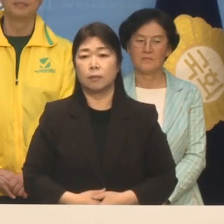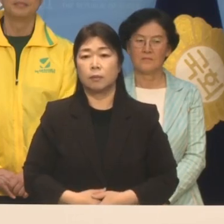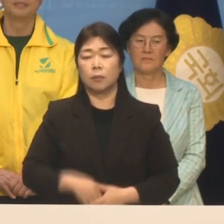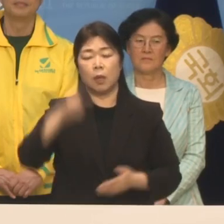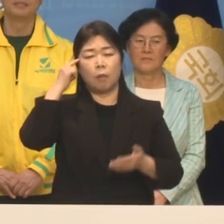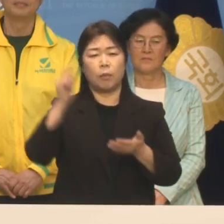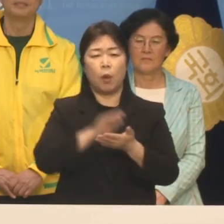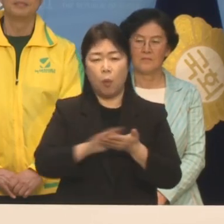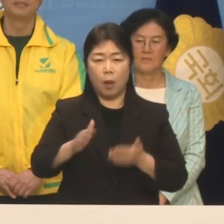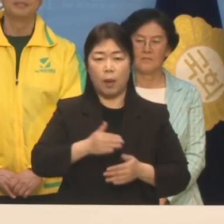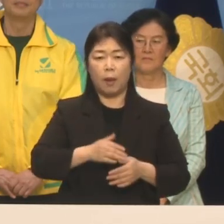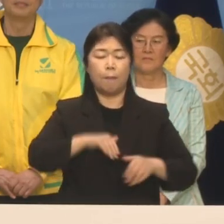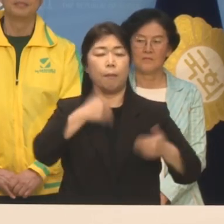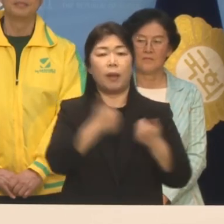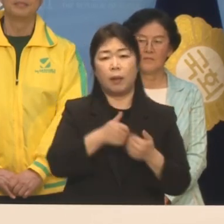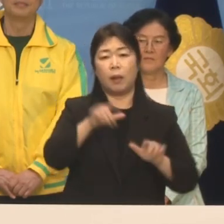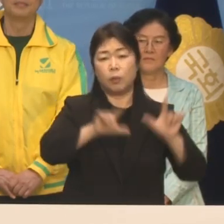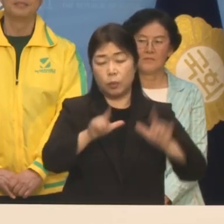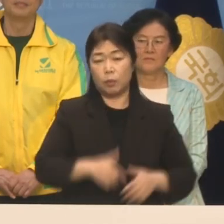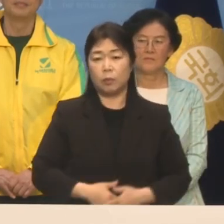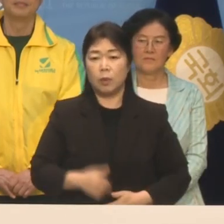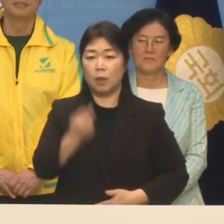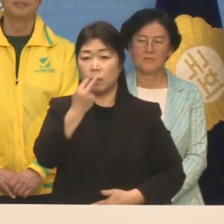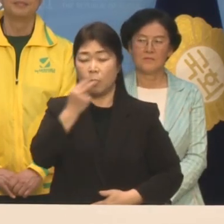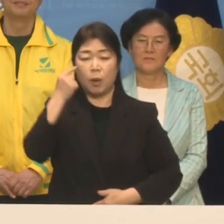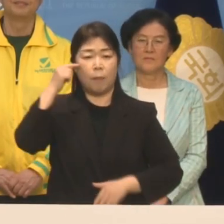정치, 이런 반민주의 정치를